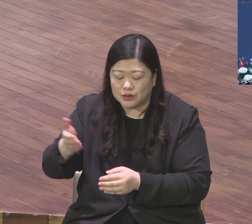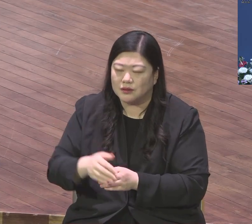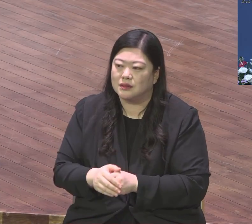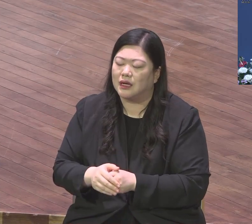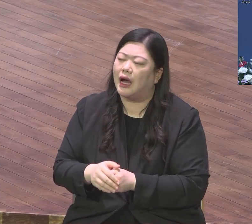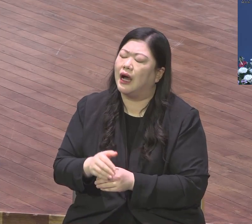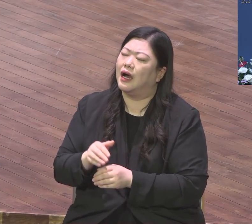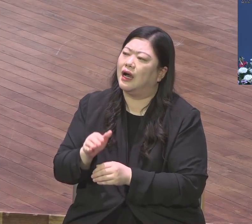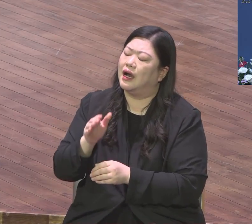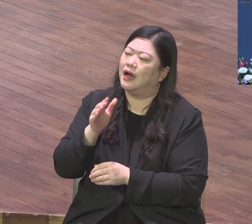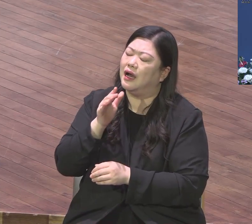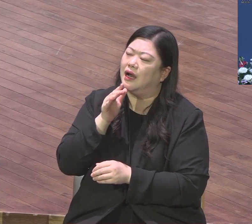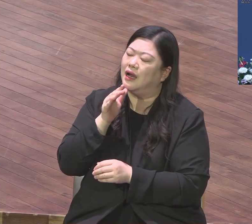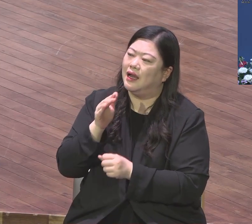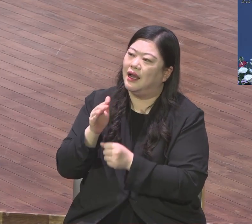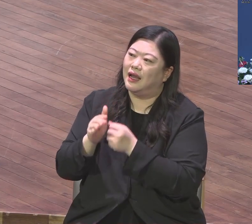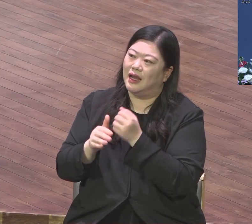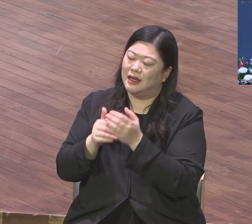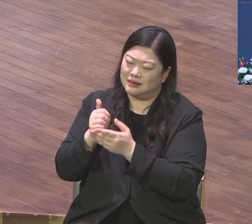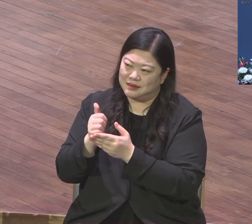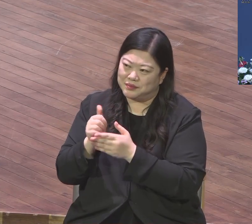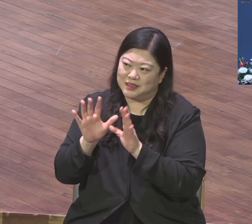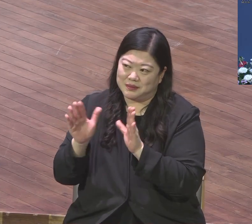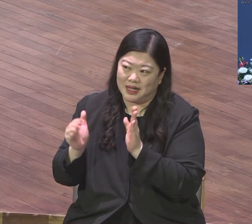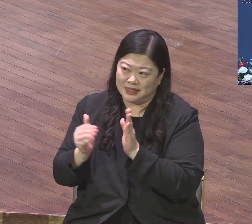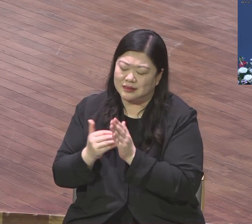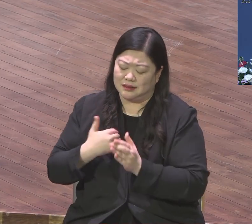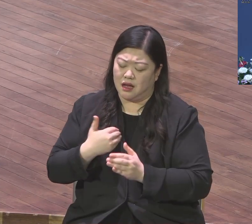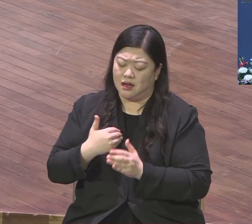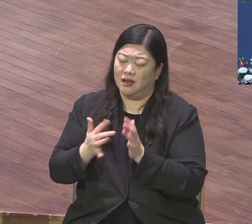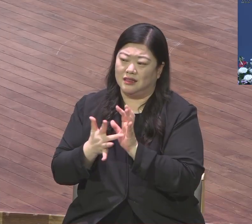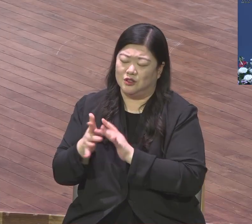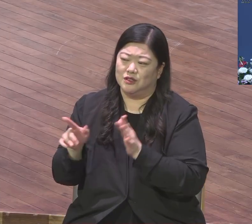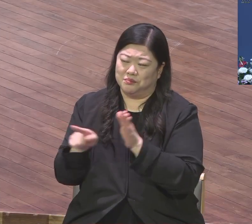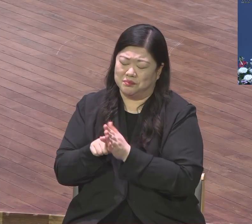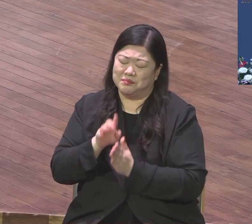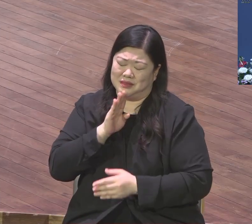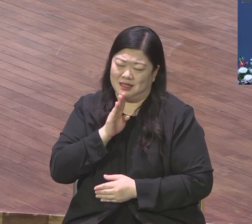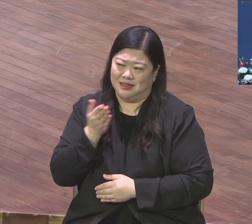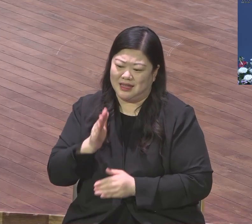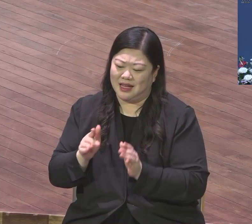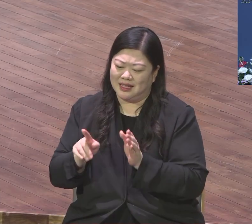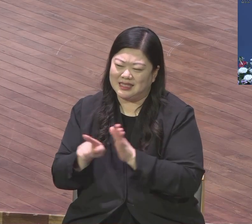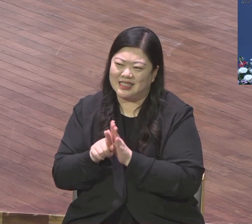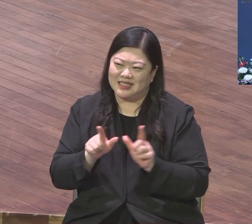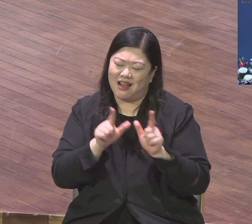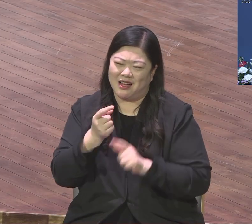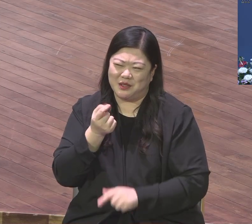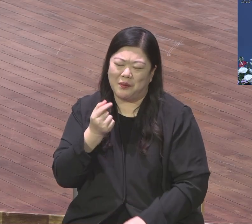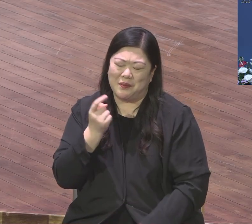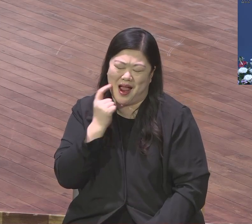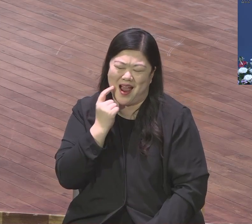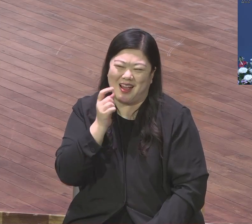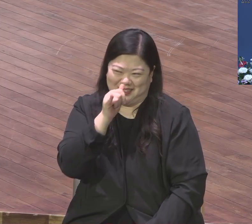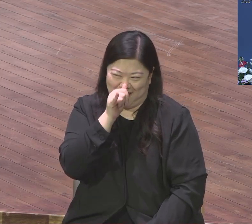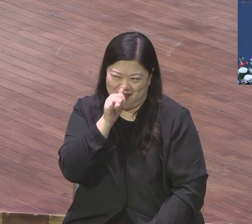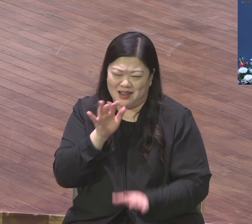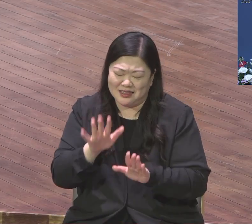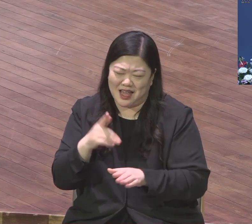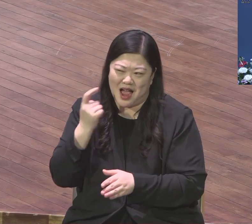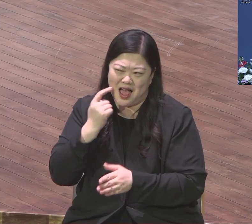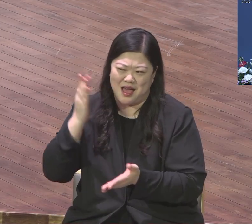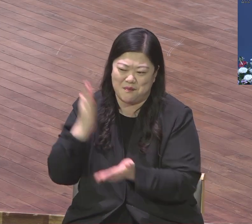지금까지는 그래도 흉내만 냈지 올해는 정말 예수님 따라가는 삶이 되게 하여